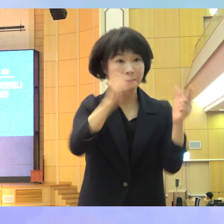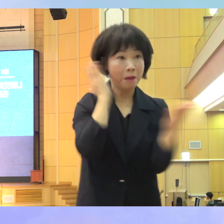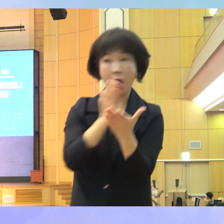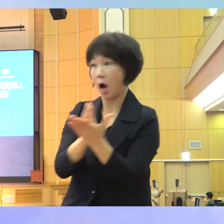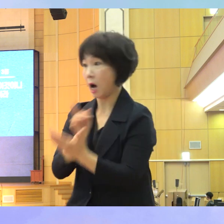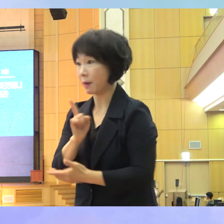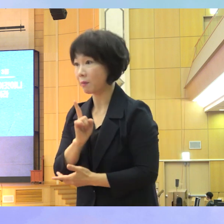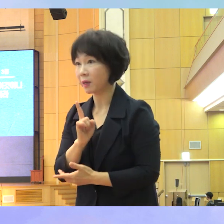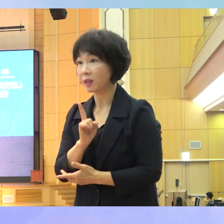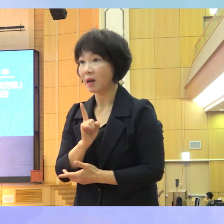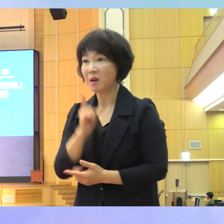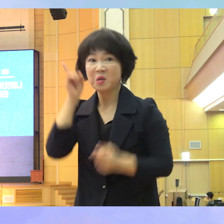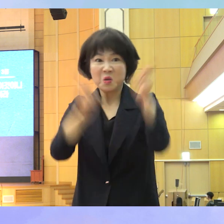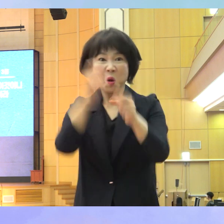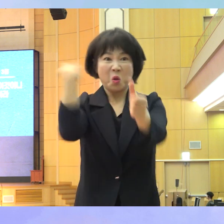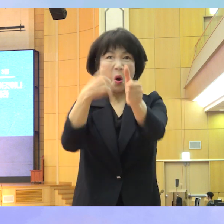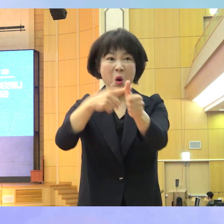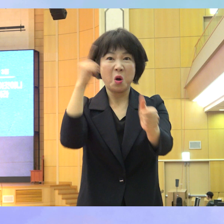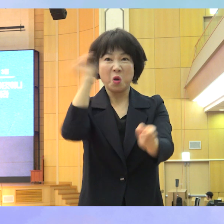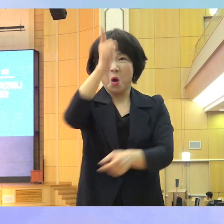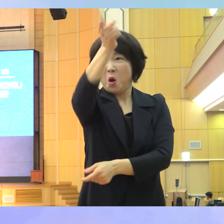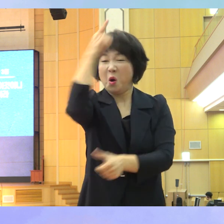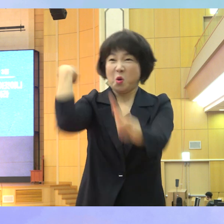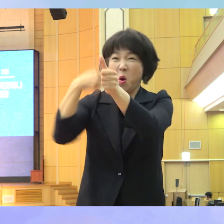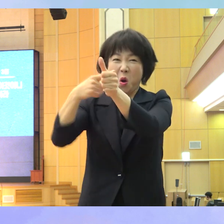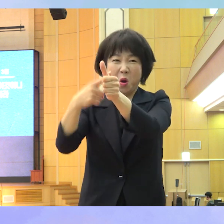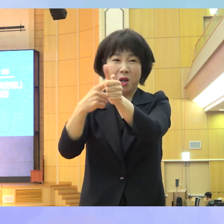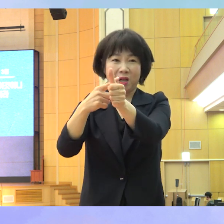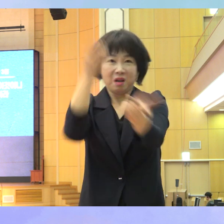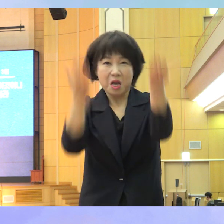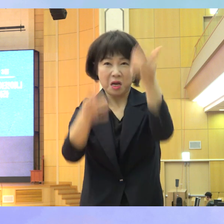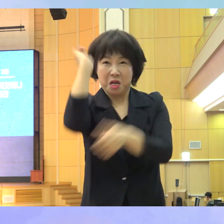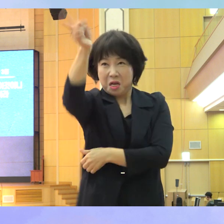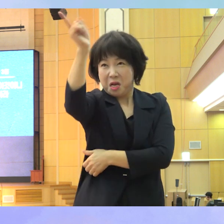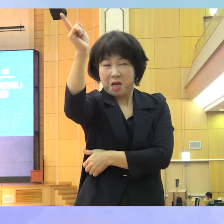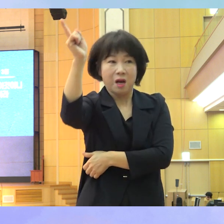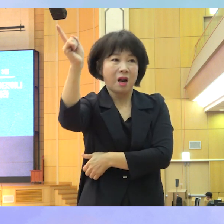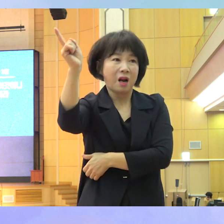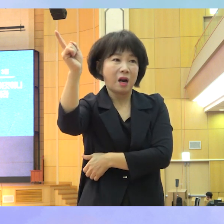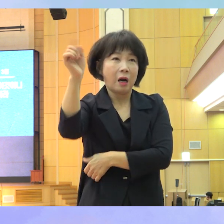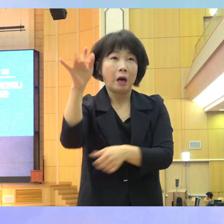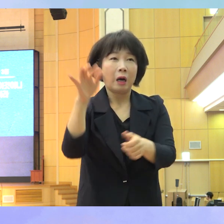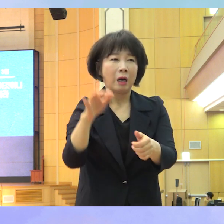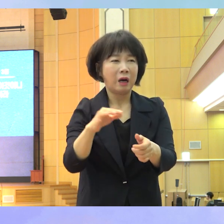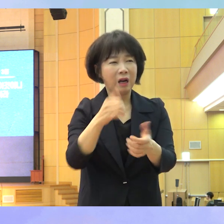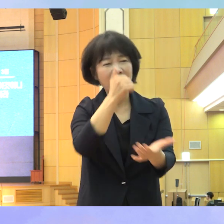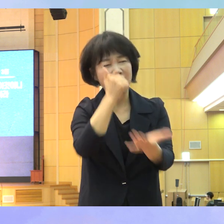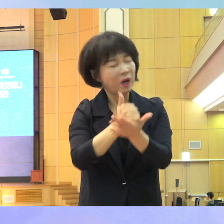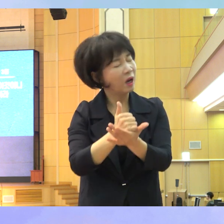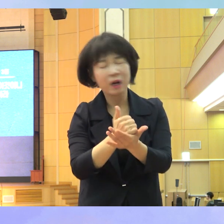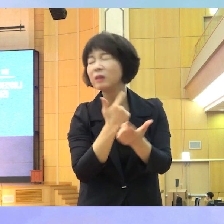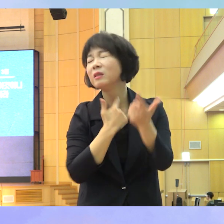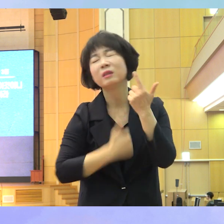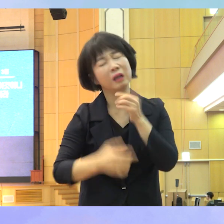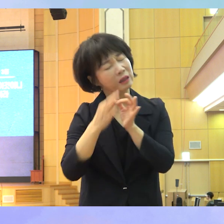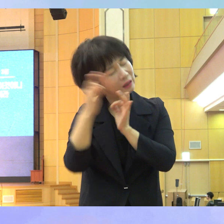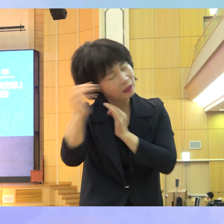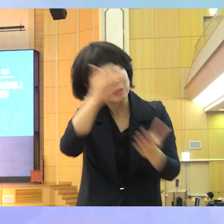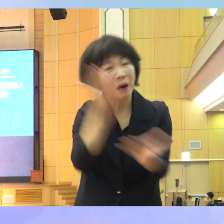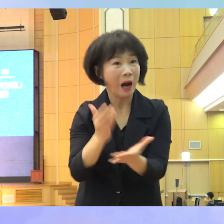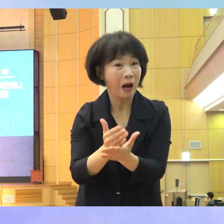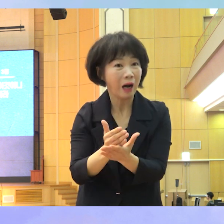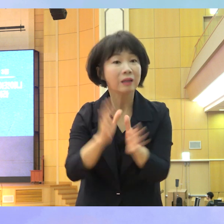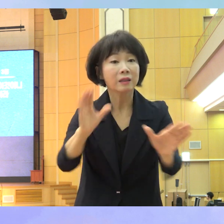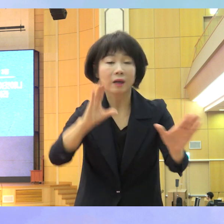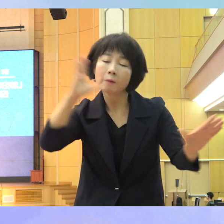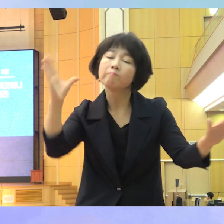막 욕하고 남을 비방하고 깎아내리고 이간질하고 이런 대로 살지 말고 거룩히